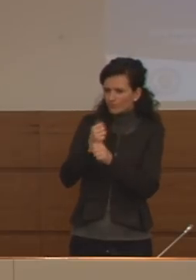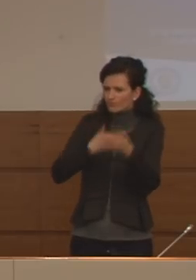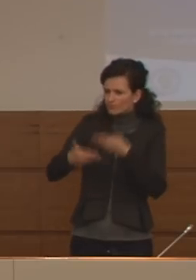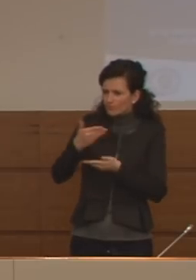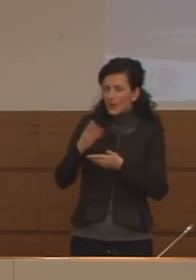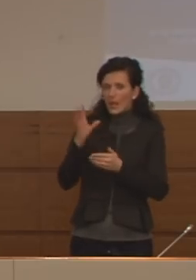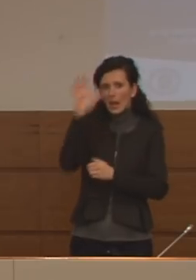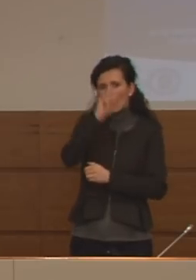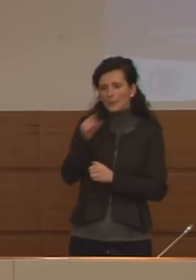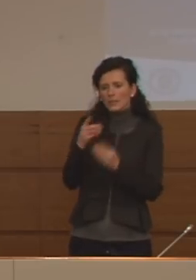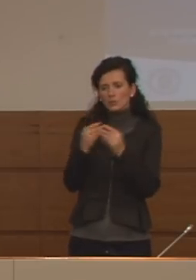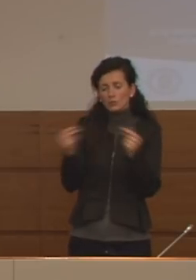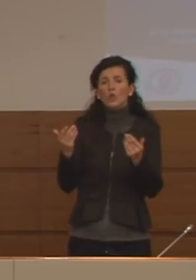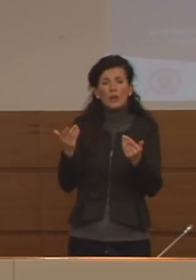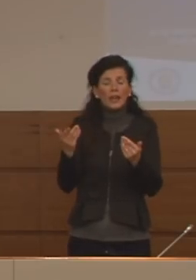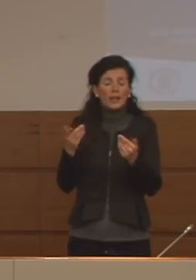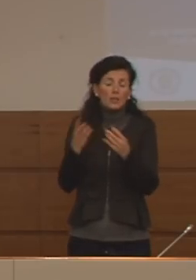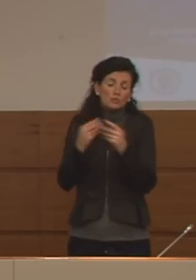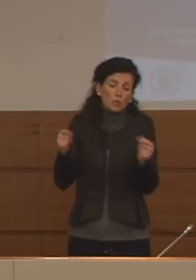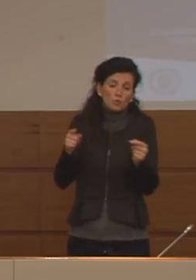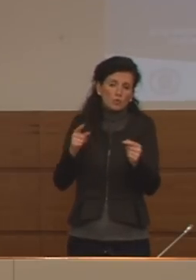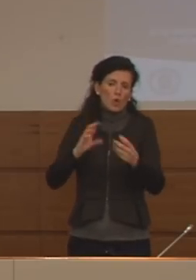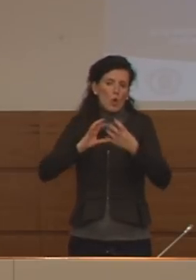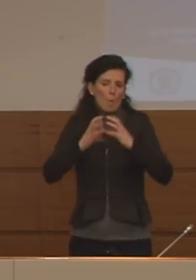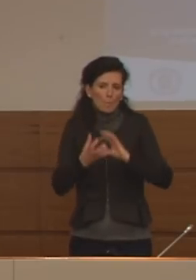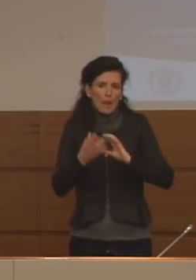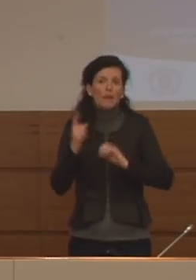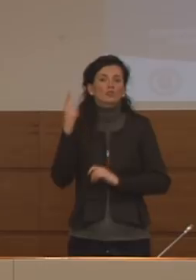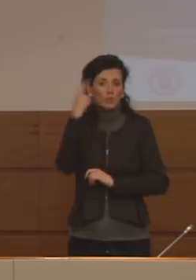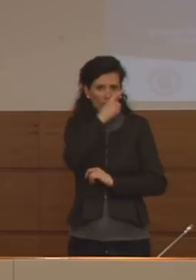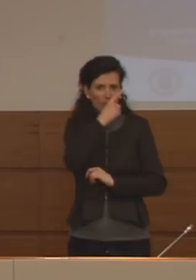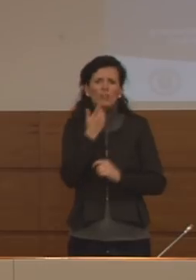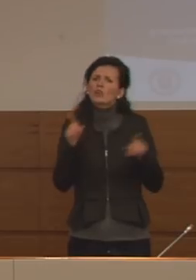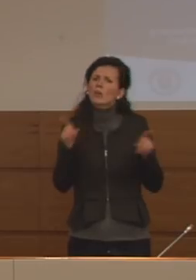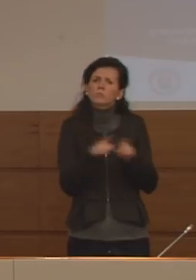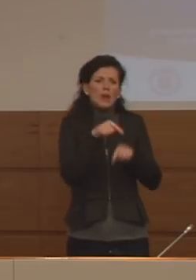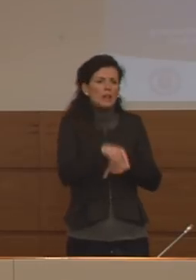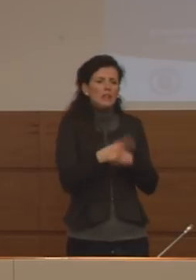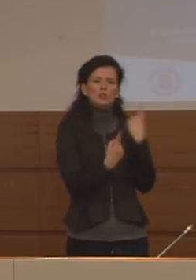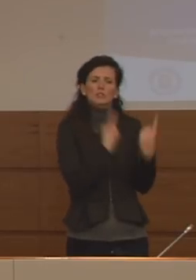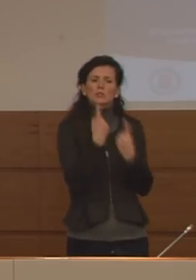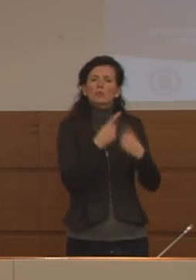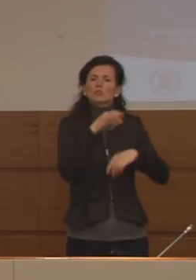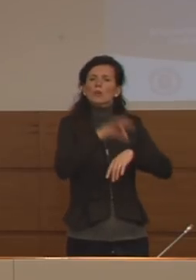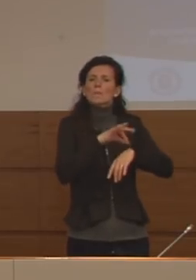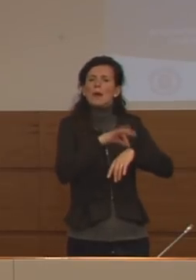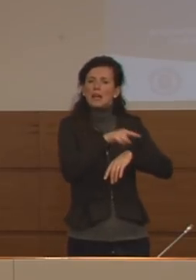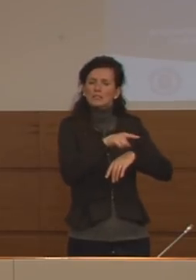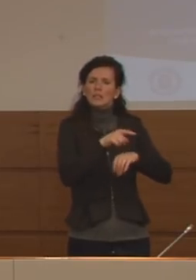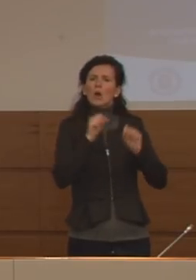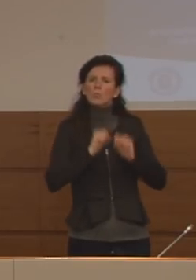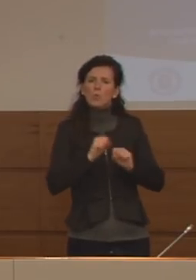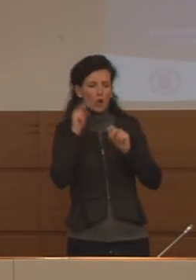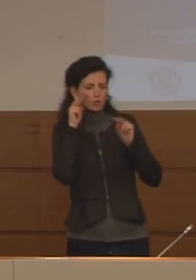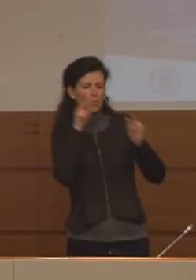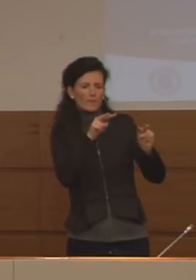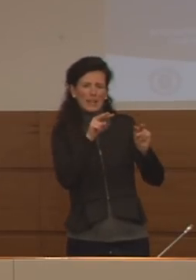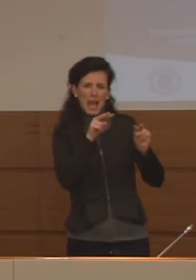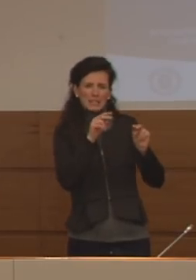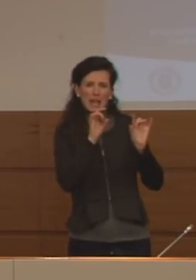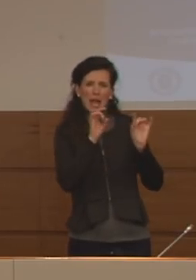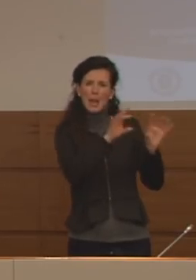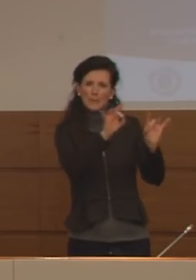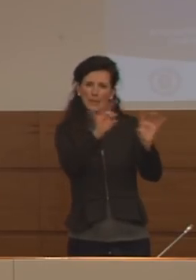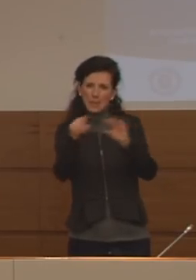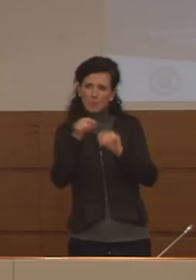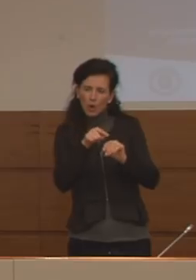e difficili ma anche in questo io credo che si possa trovare anche utilizzando la sorveglianza epidemiologica e